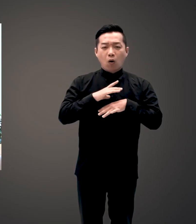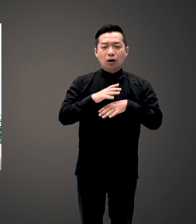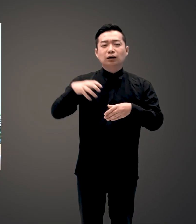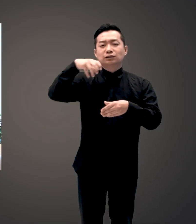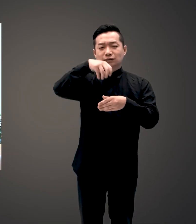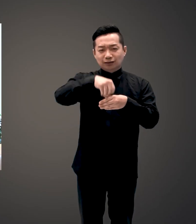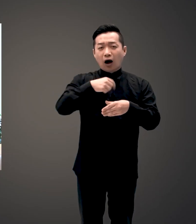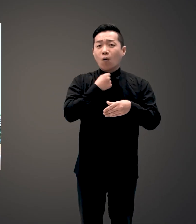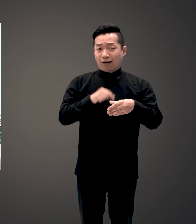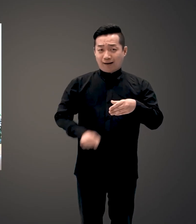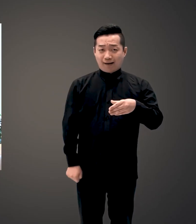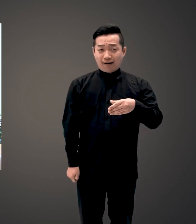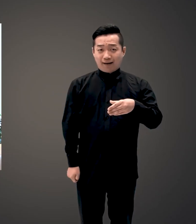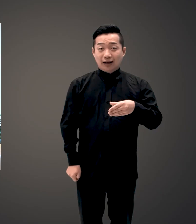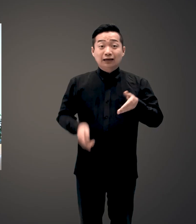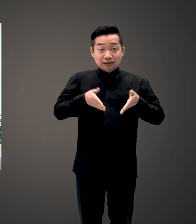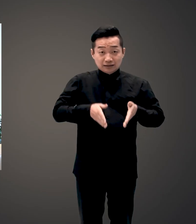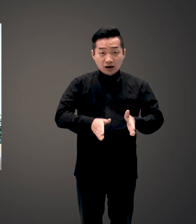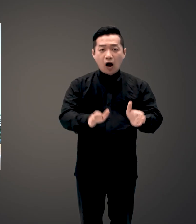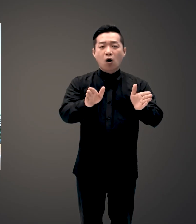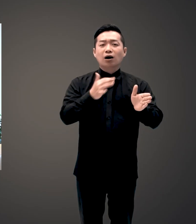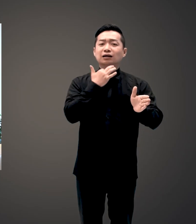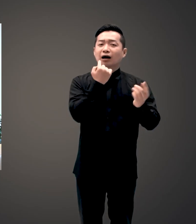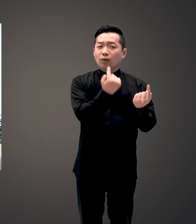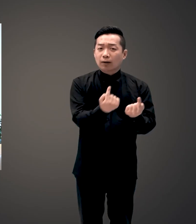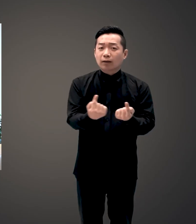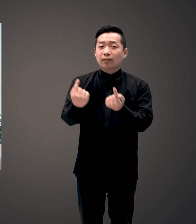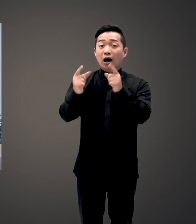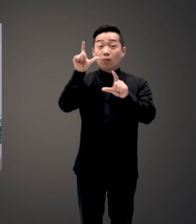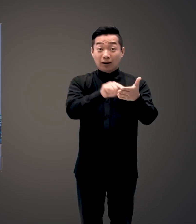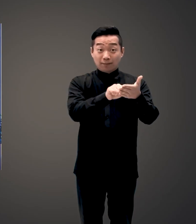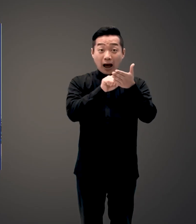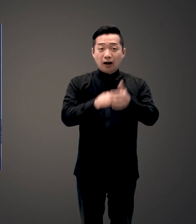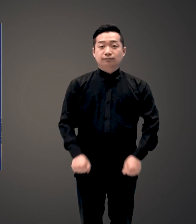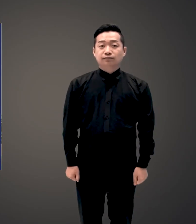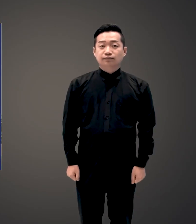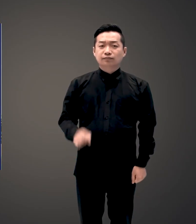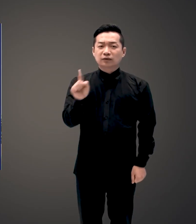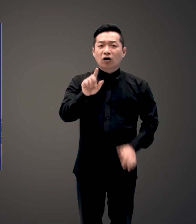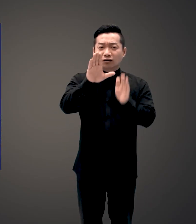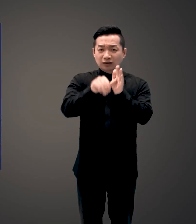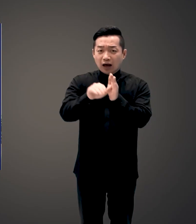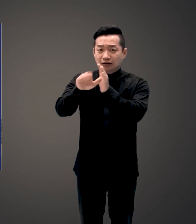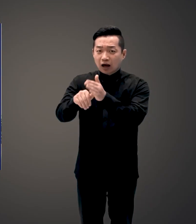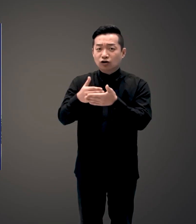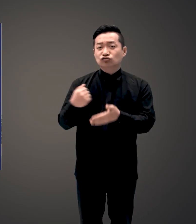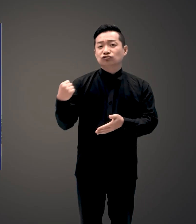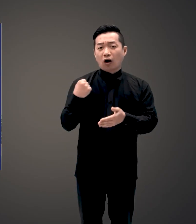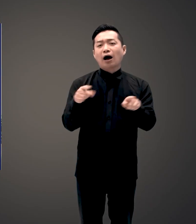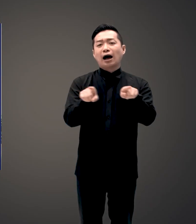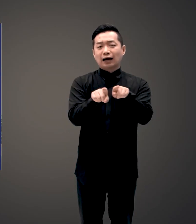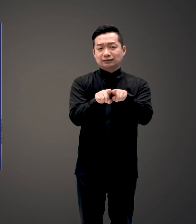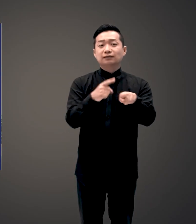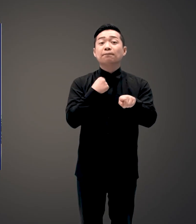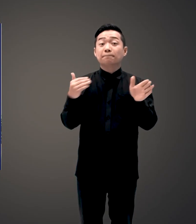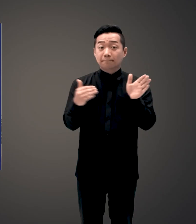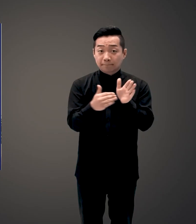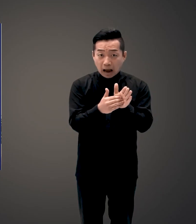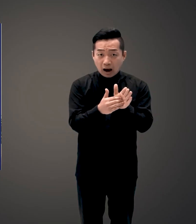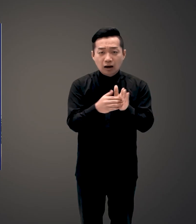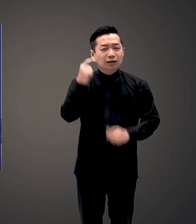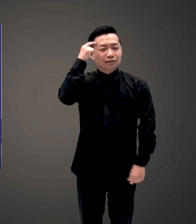있나? 라는 생각이 많이 들었어요. 이 일은 무엇을 위한 걸까? 돈을 위한 걸까? 아니면 가족을 위한 걸까? 아니면 나